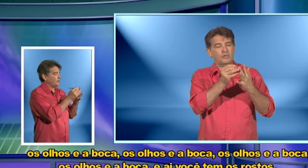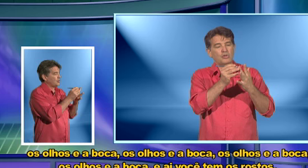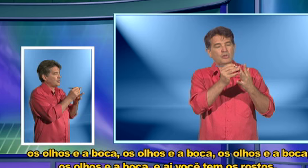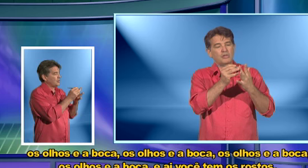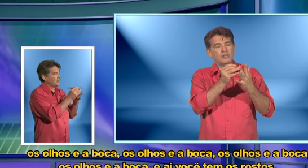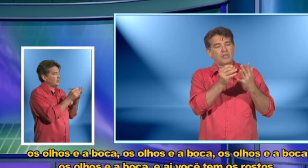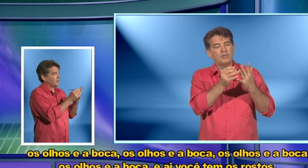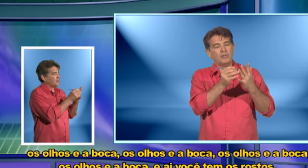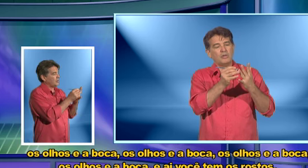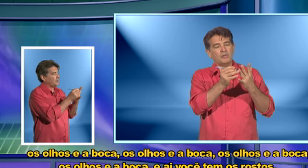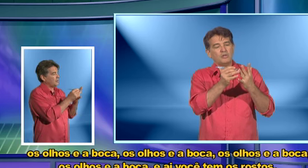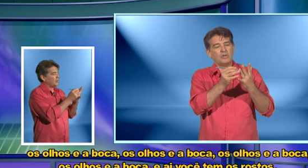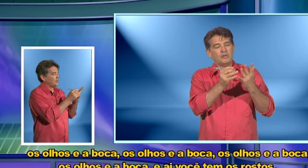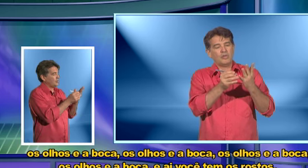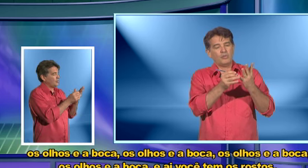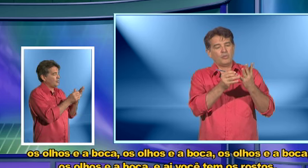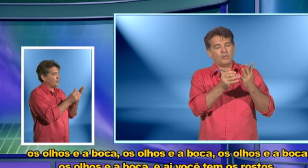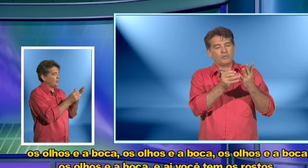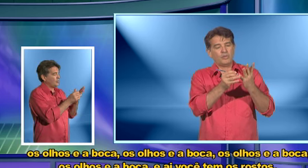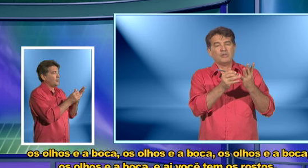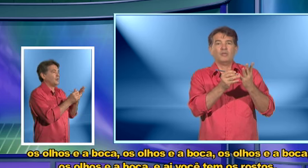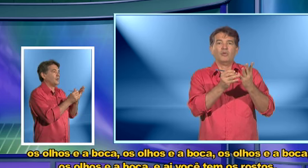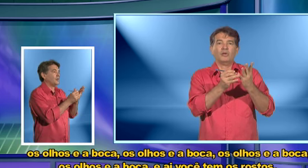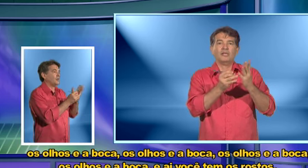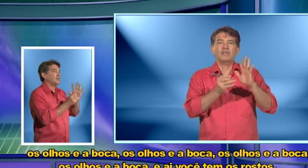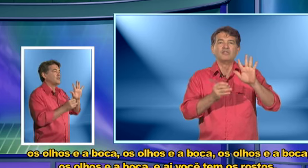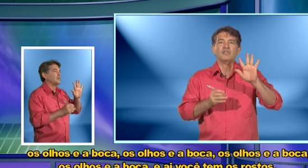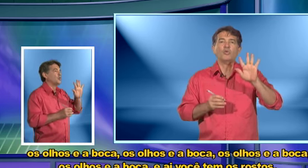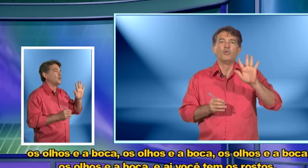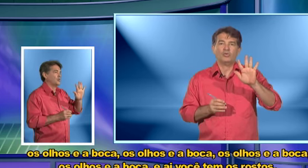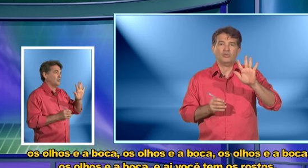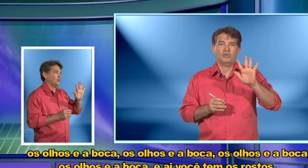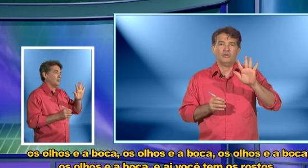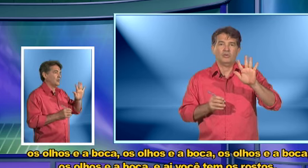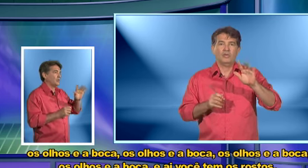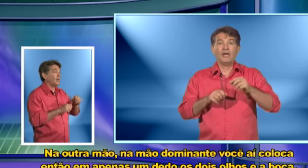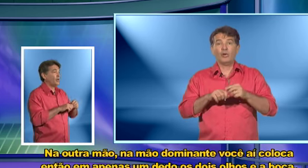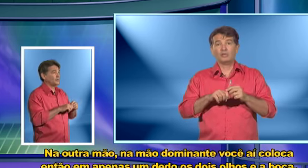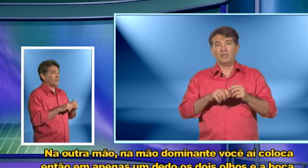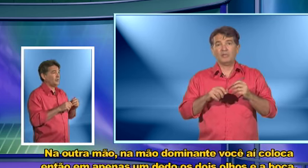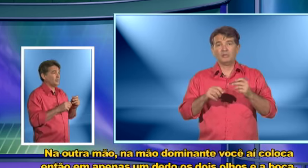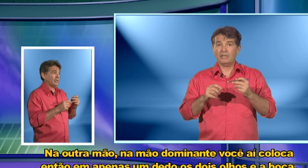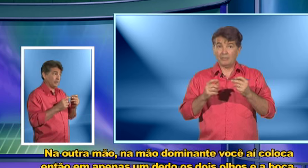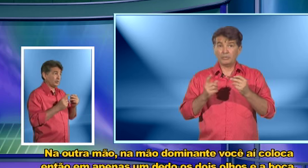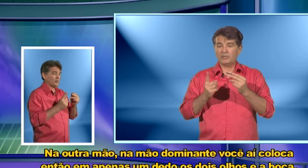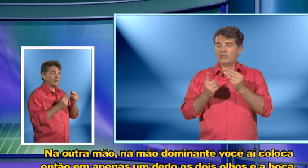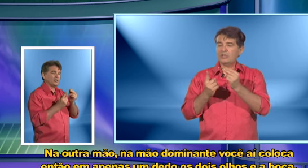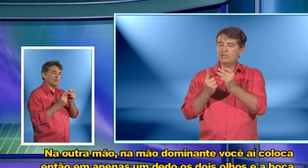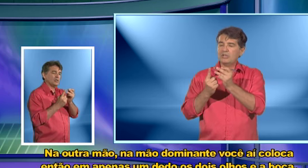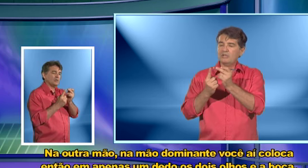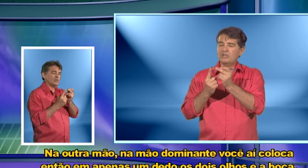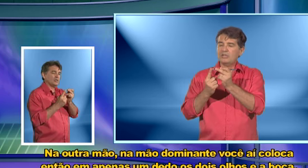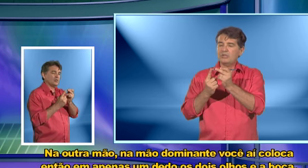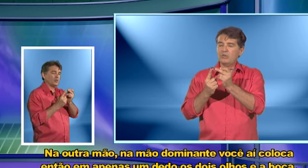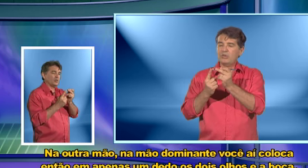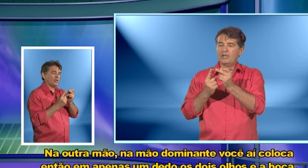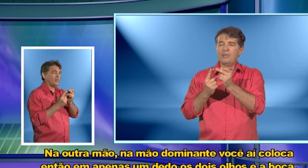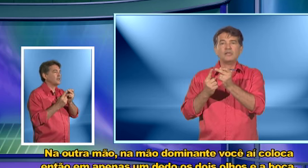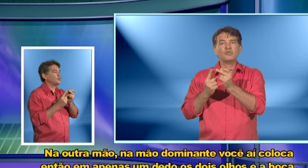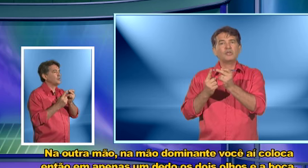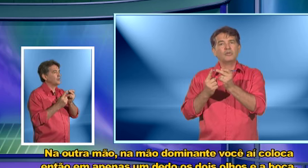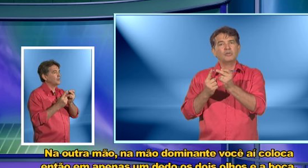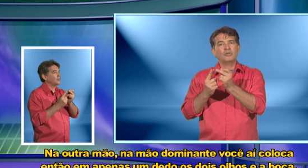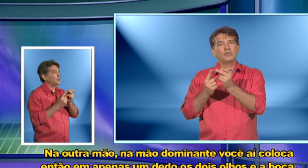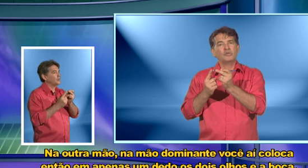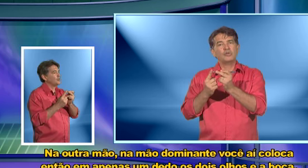boca. Os olhos e a boca. Os olhos e a boca, os olhos e a boca. E aí você tem o rosto. Na outra mão, na mão dominante, você então coloca